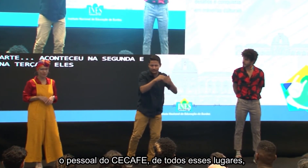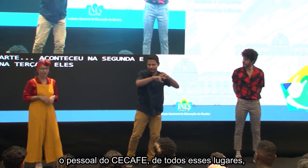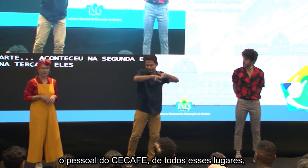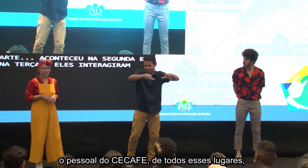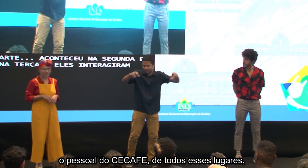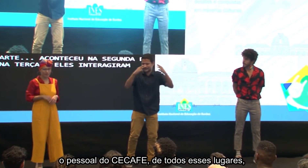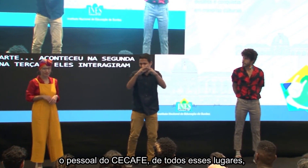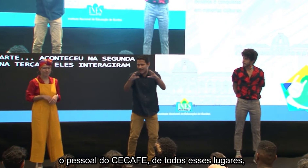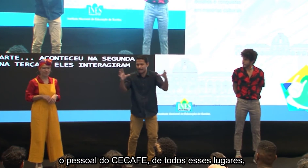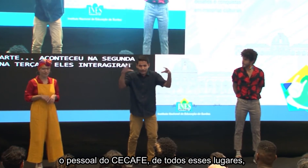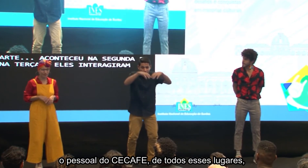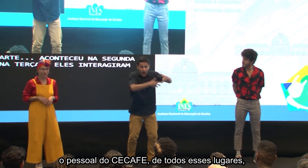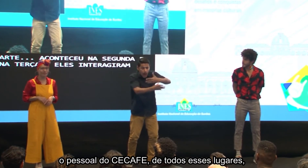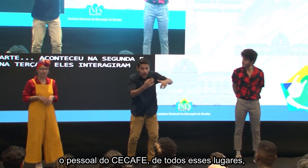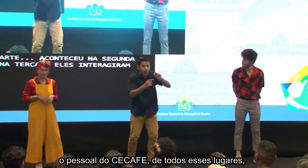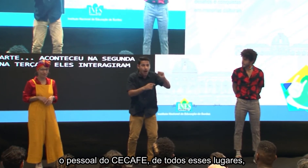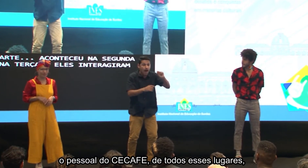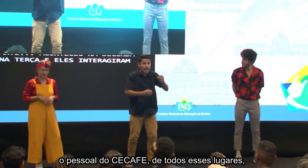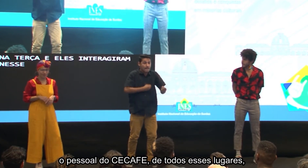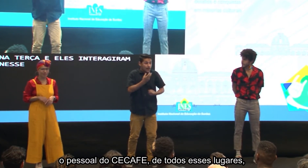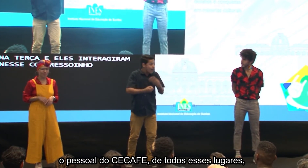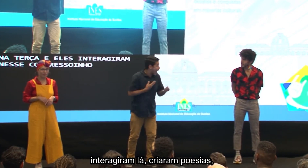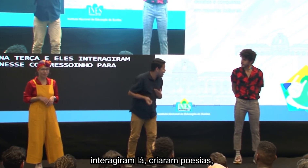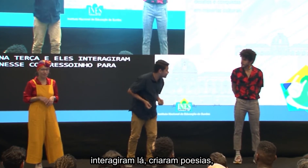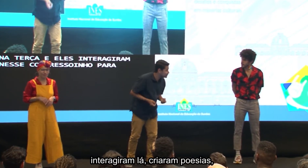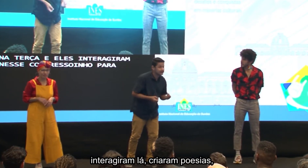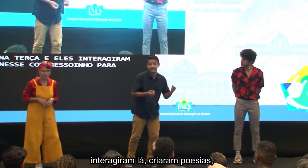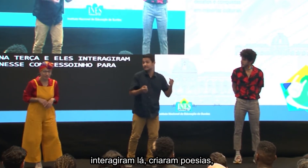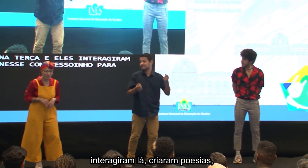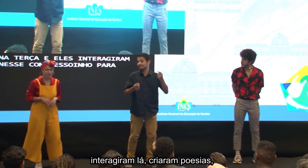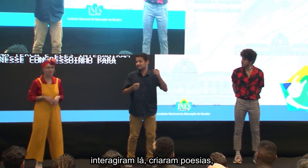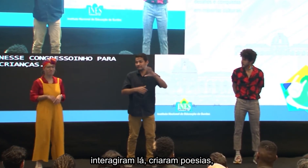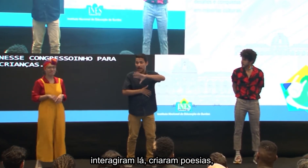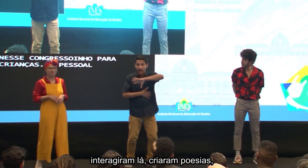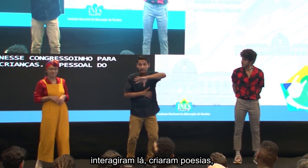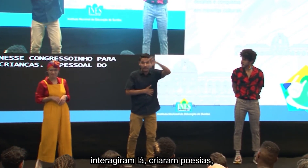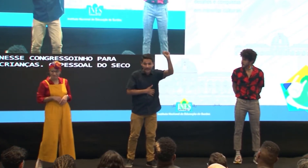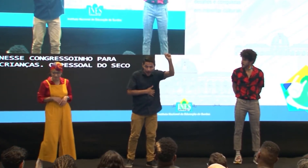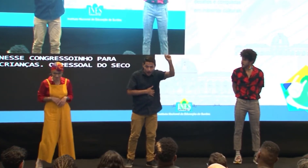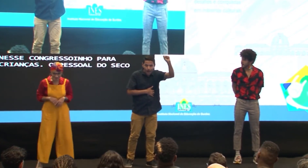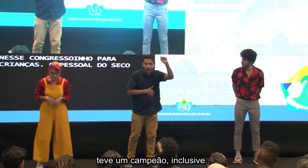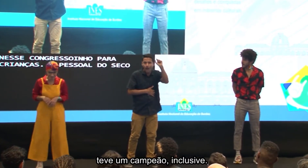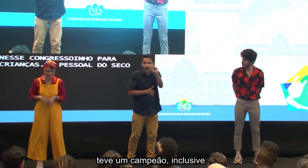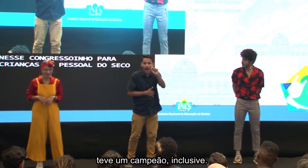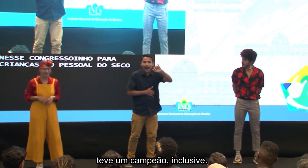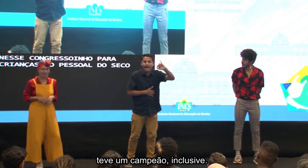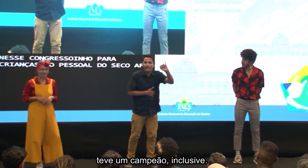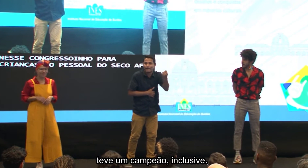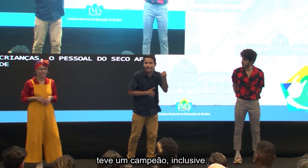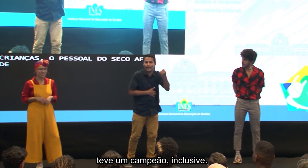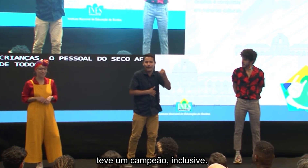O pessoal do SECAF, de todos esses lugares, interagiram lá, criaram poesias, e teve um campeão,